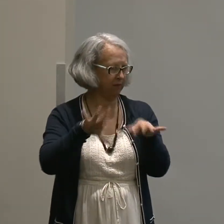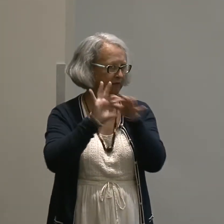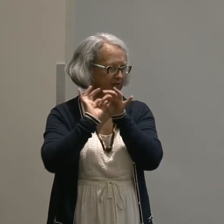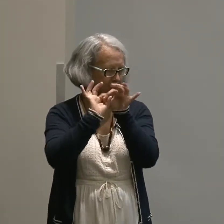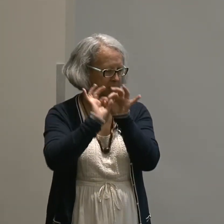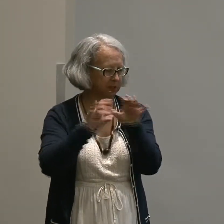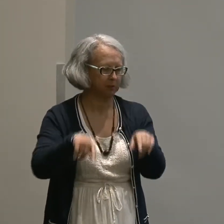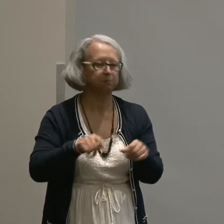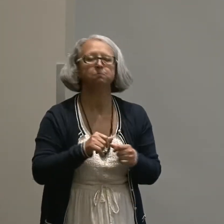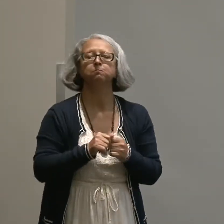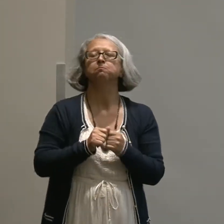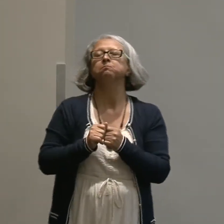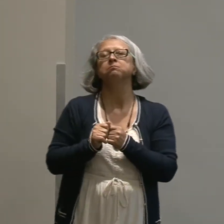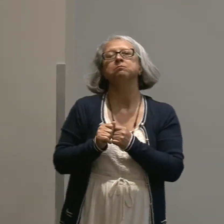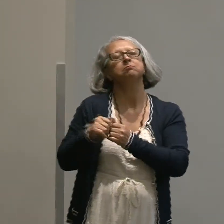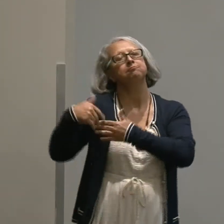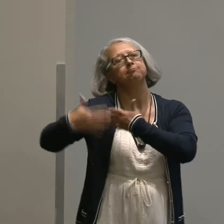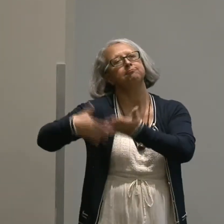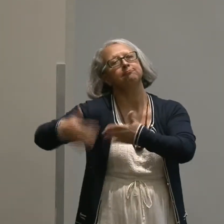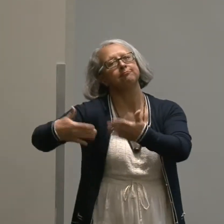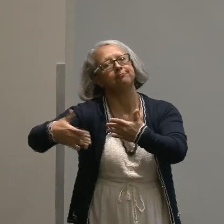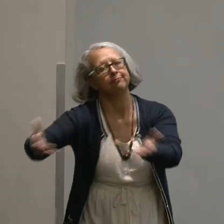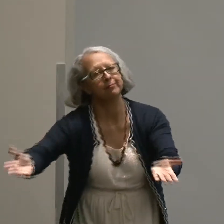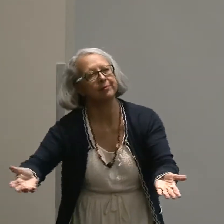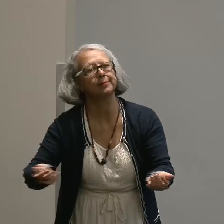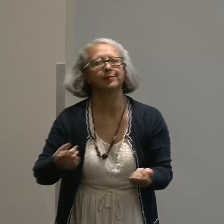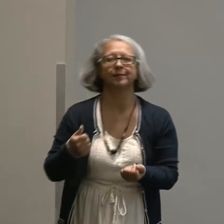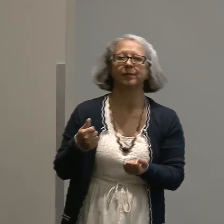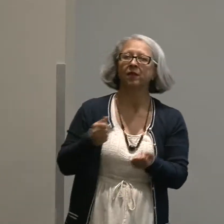O nosso grupo, né, no caso a FENEIS,